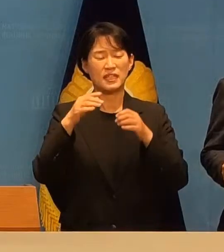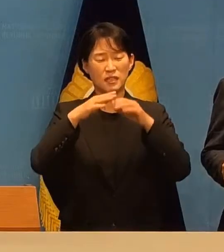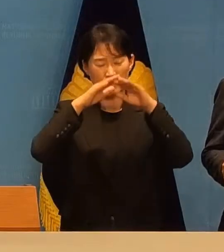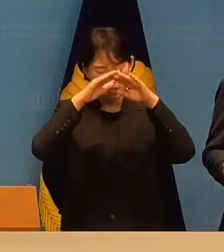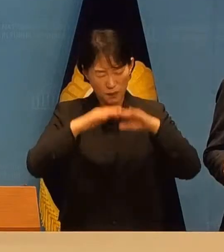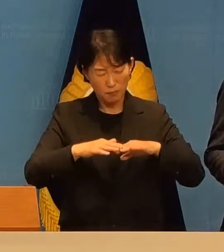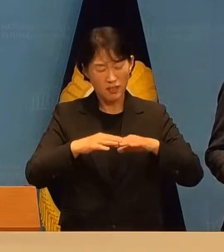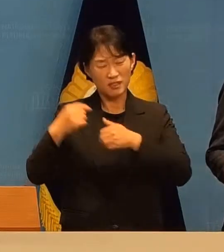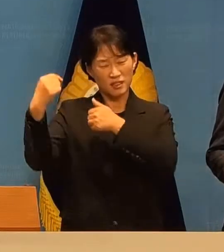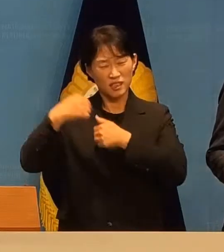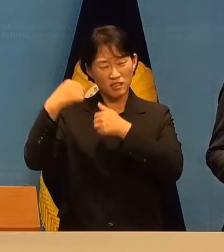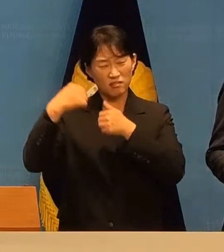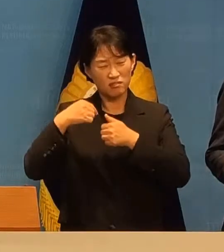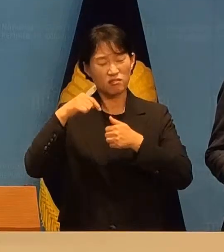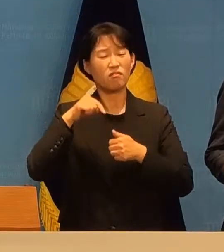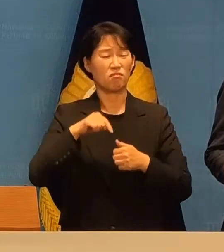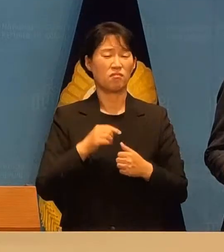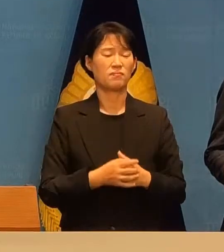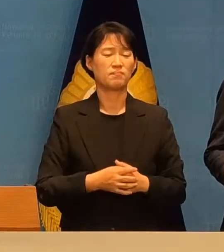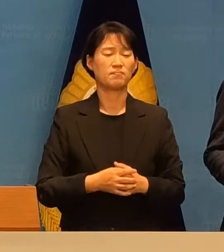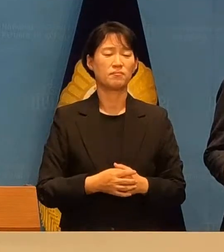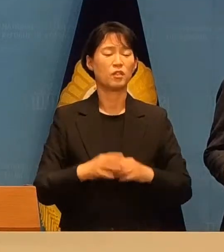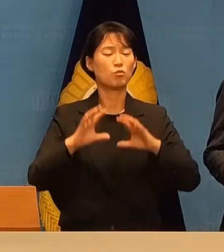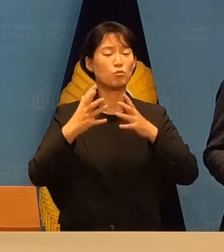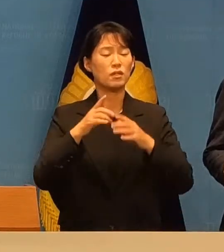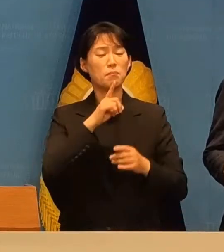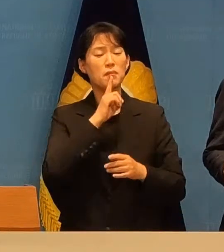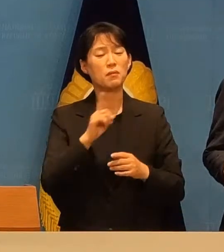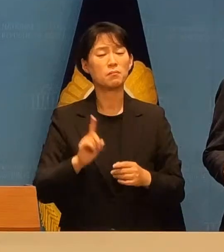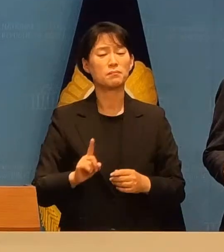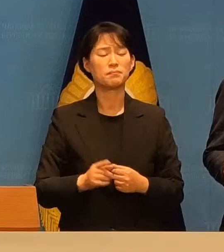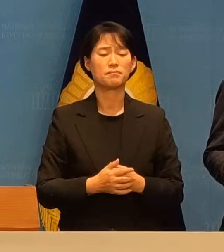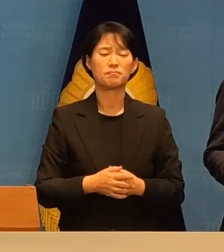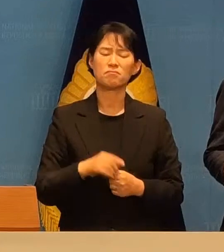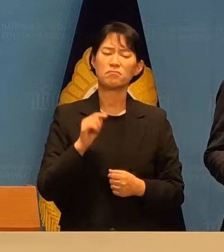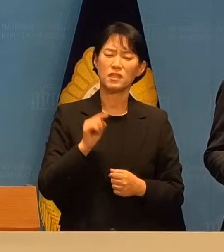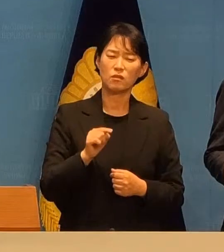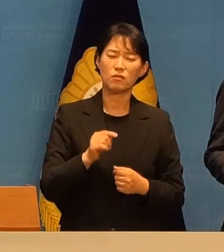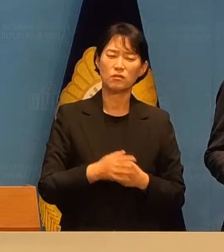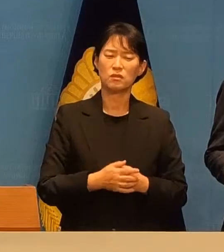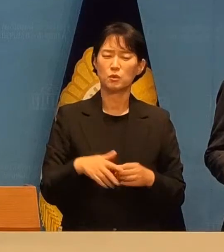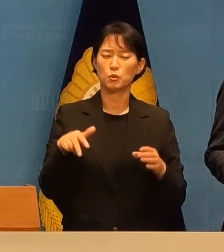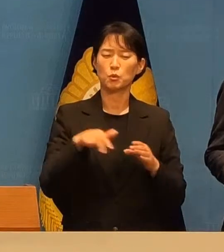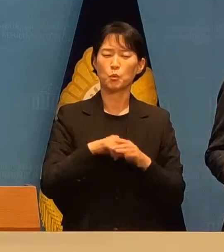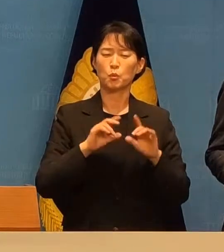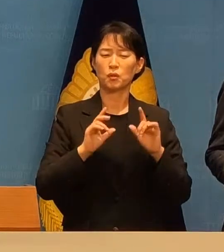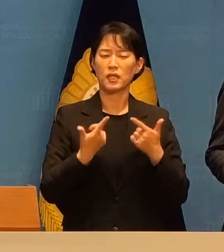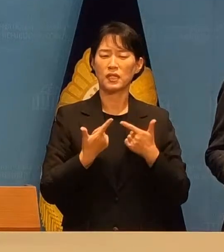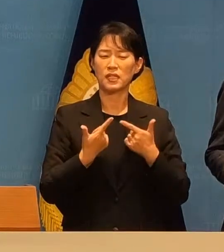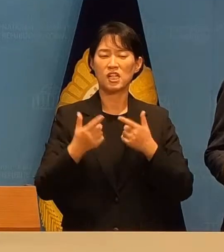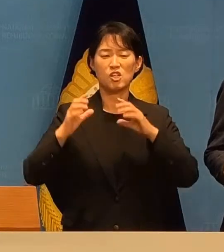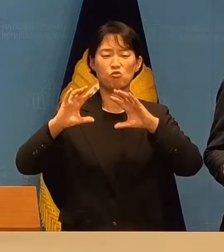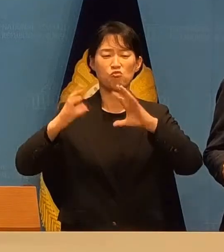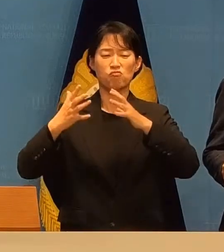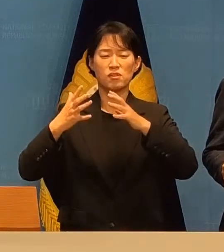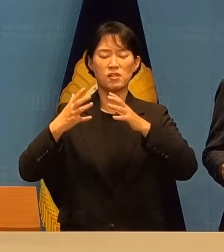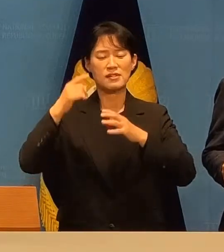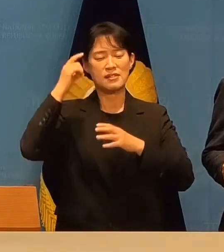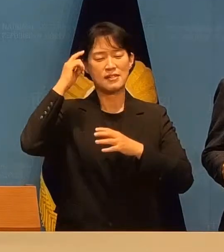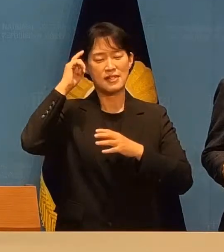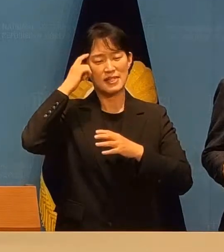신사참배가 그 대표적인 사례입니다. 국가는 말했습니다. 이건 종교가 아니라